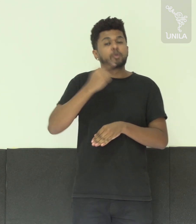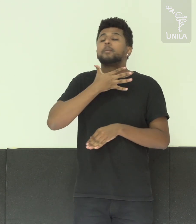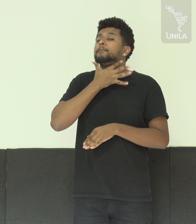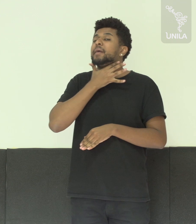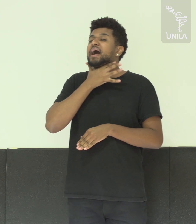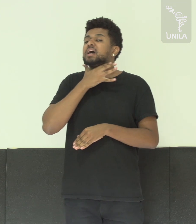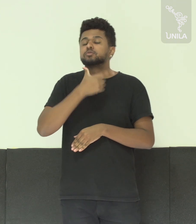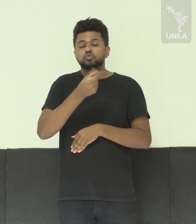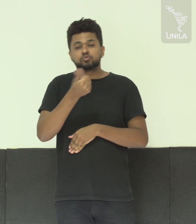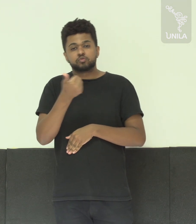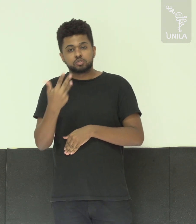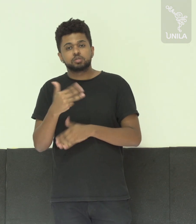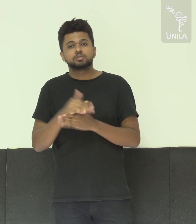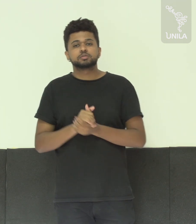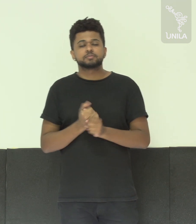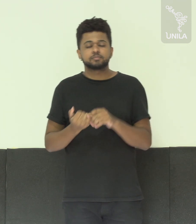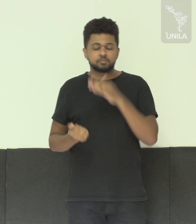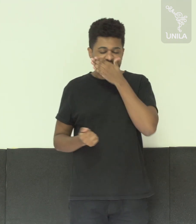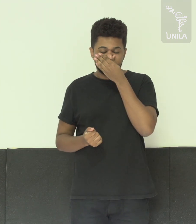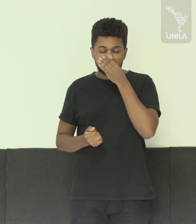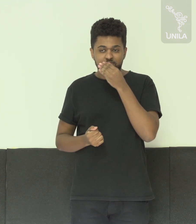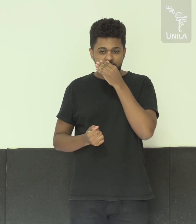de 2023.